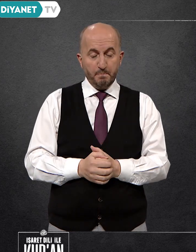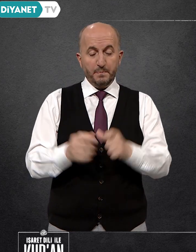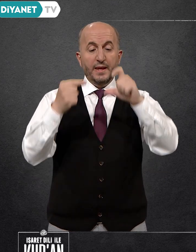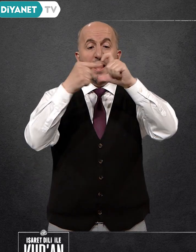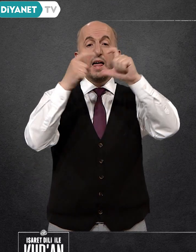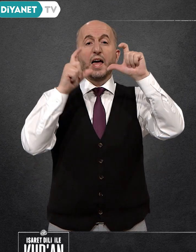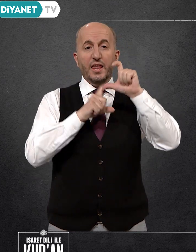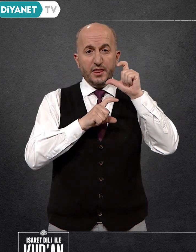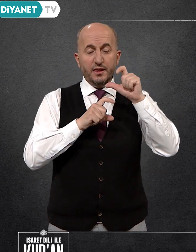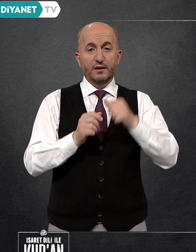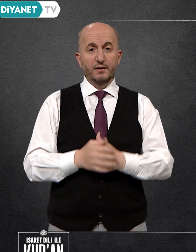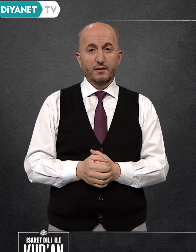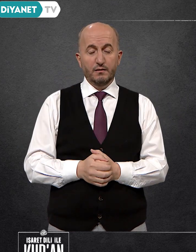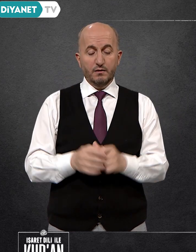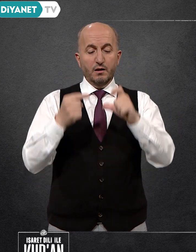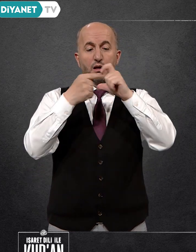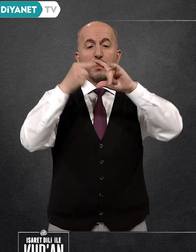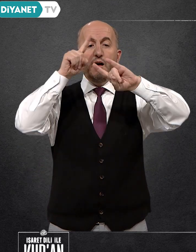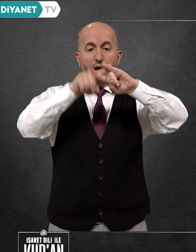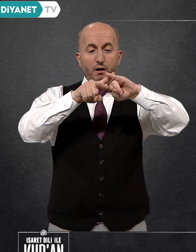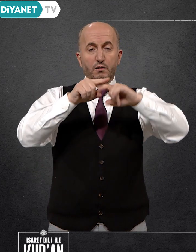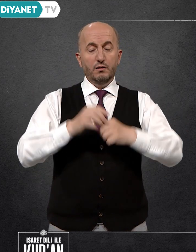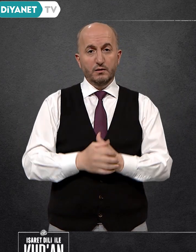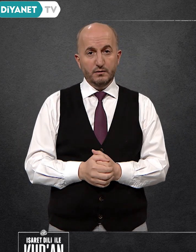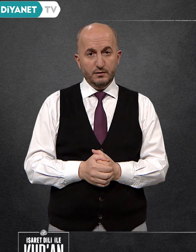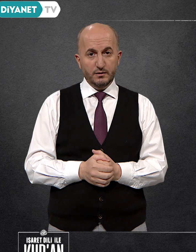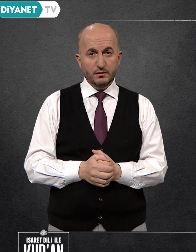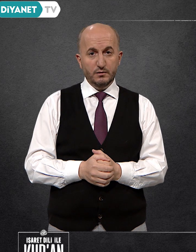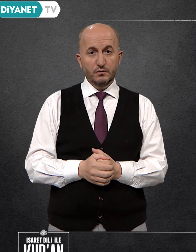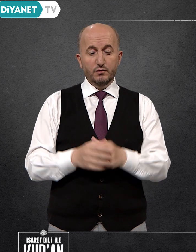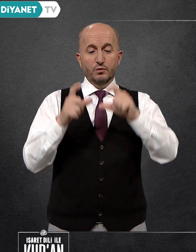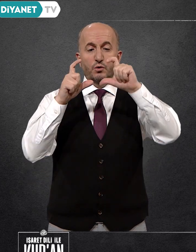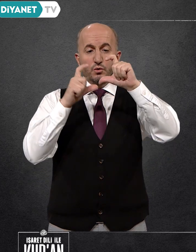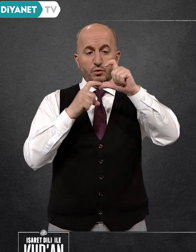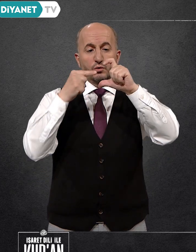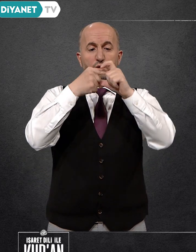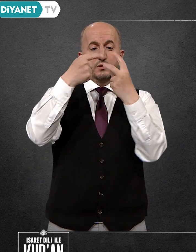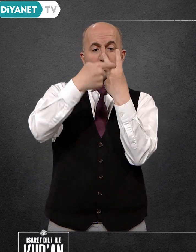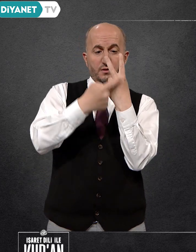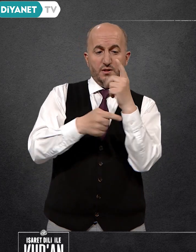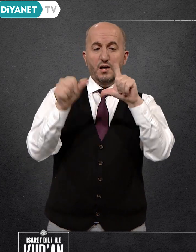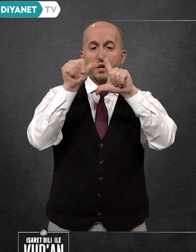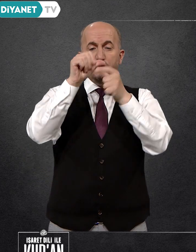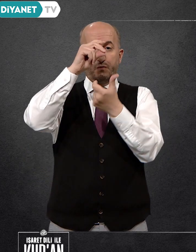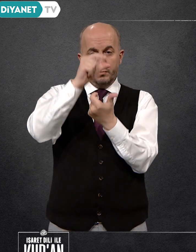ev Ah ah seyfu seyfu